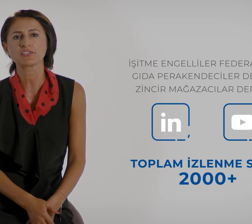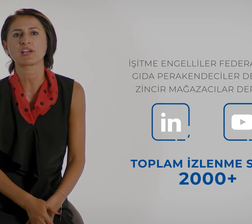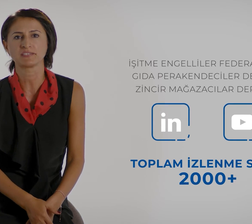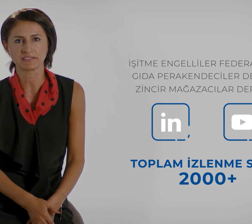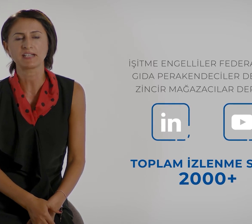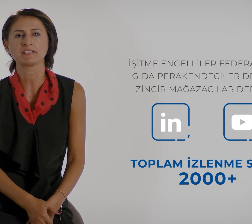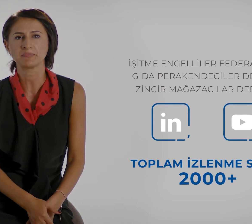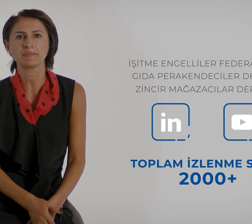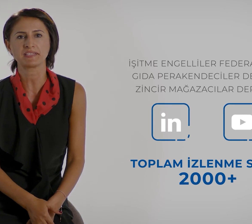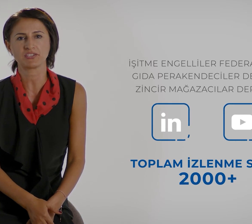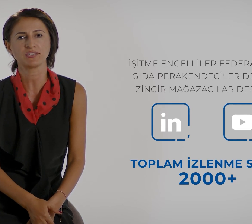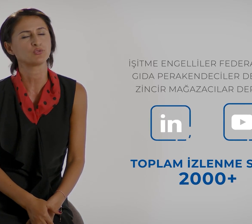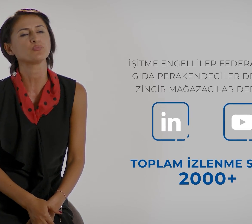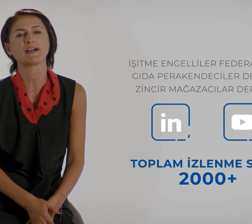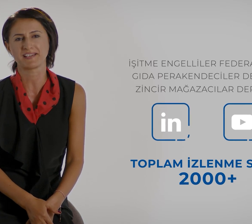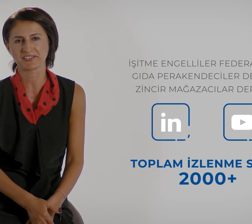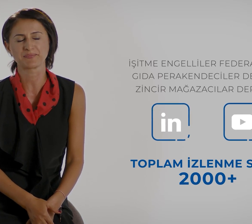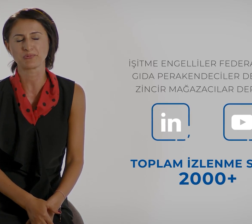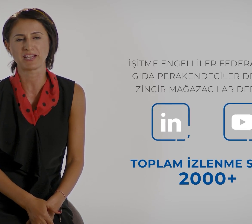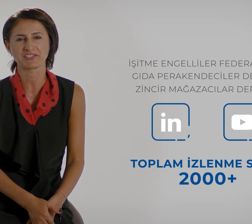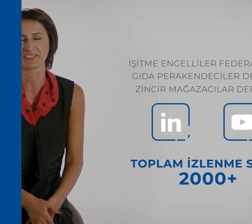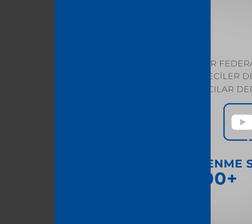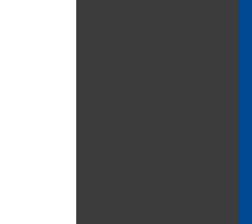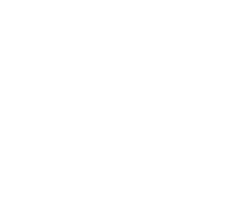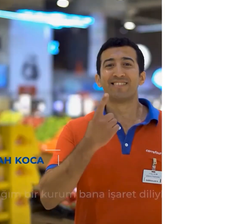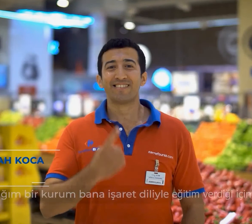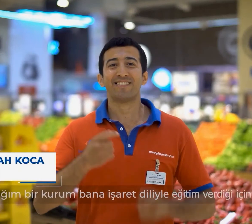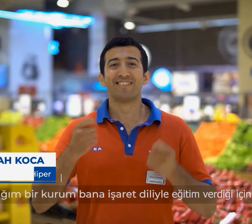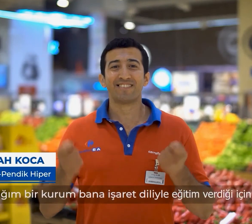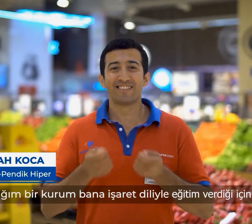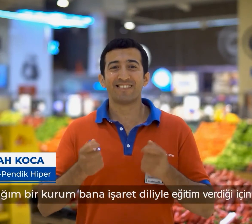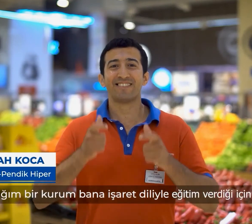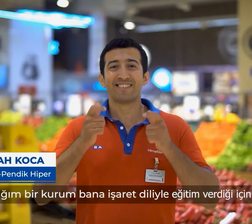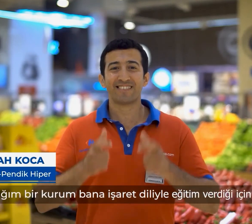olan çalışanların yararlanabilmesi için tüm paydaşlarımıza ulaştırdık.